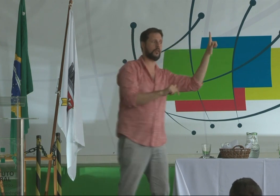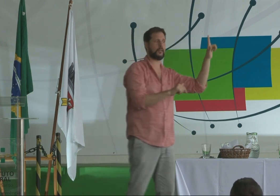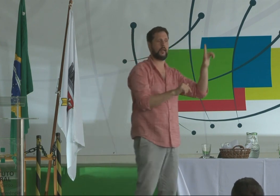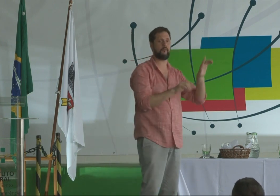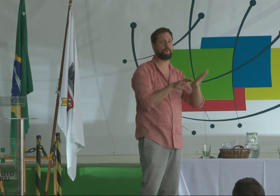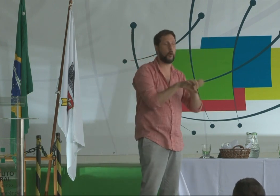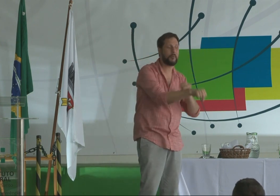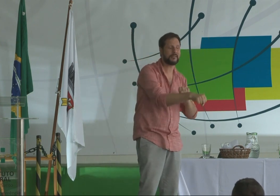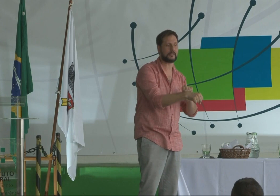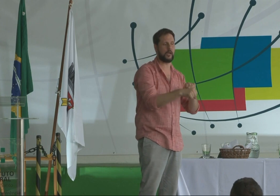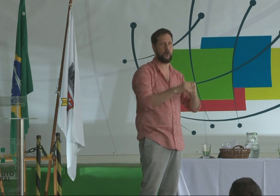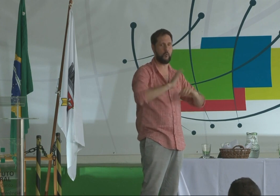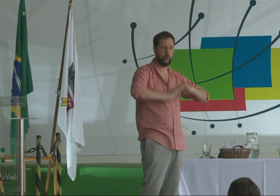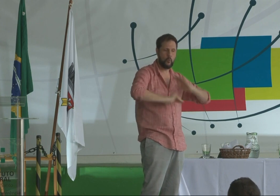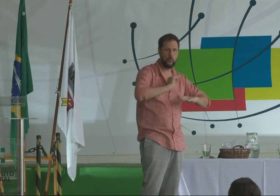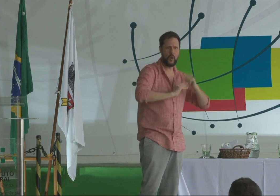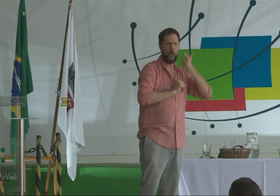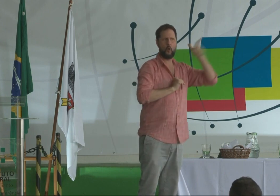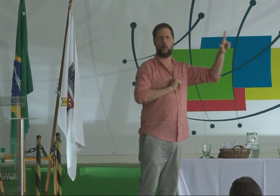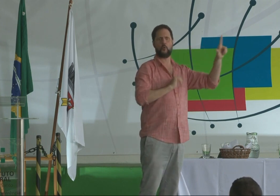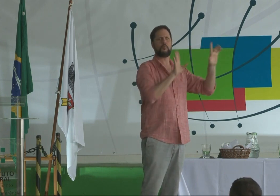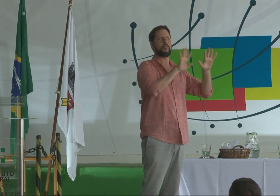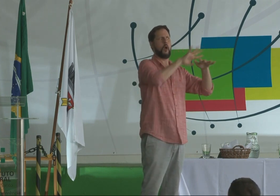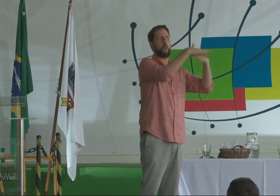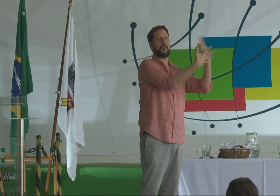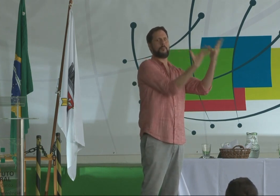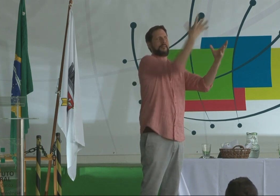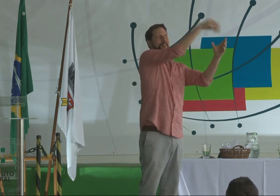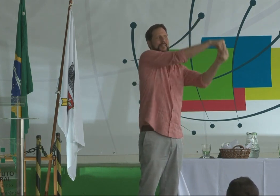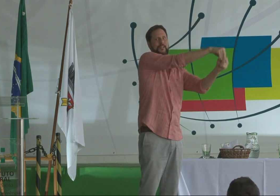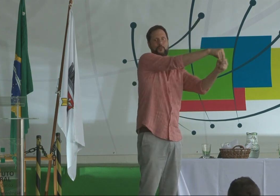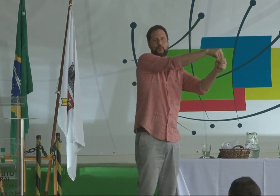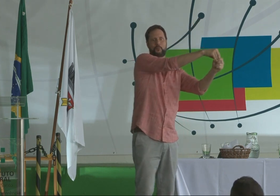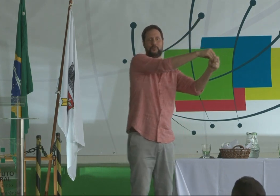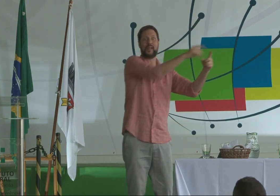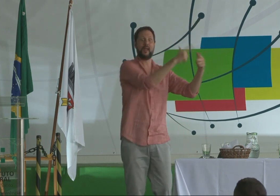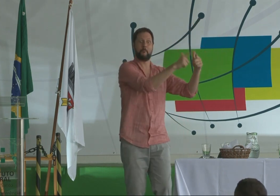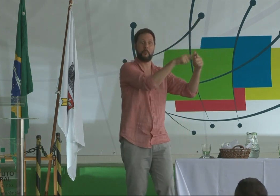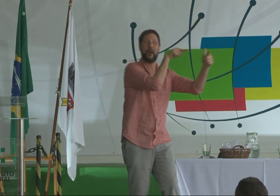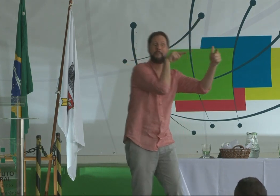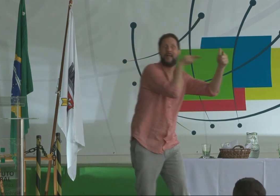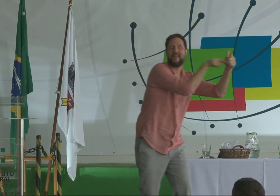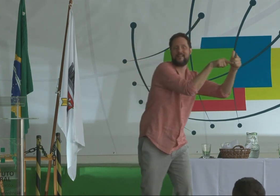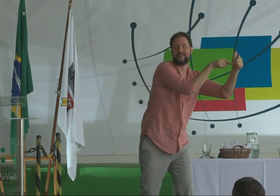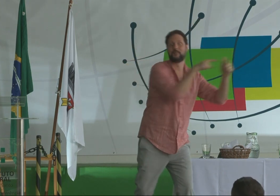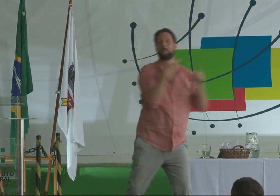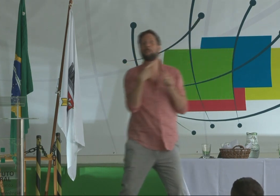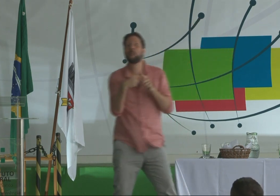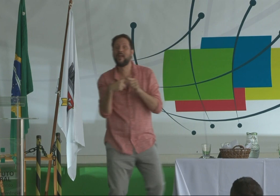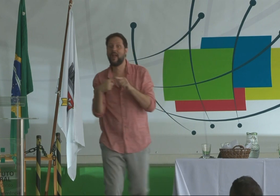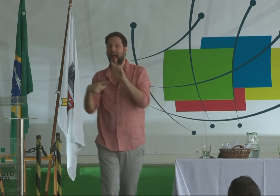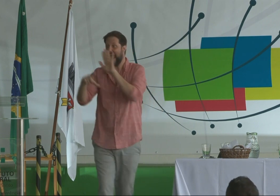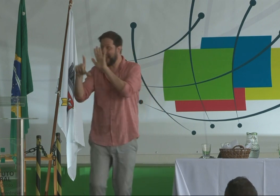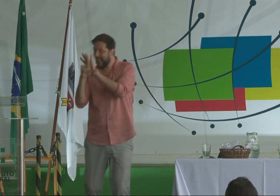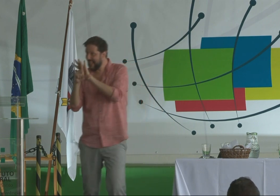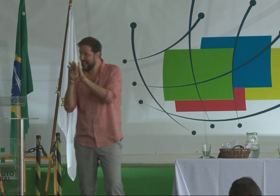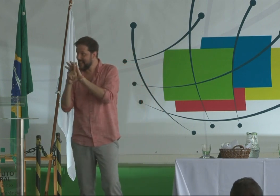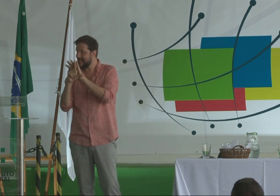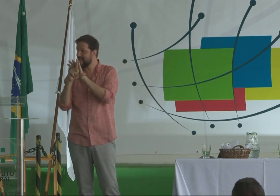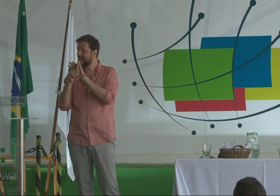é outra coisa. É uma outra coisa. Está lá a formação, desenvolvimento, uma outra coisa usando língua de sinais. Ok. O problema é essa